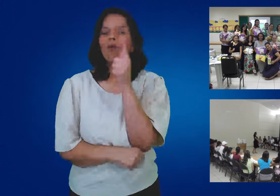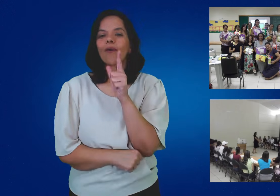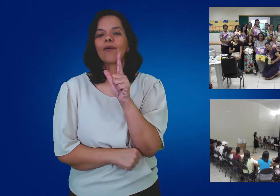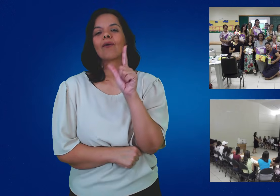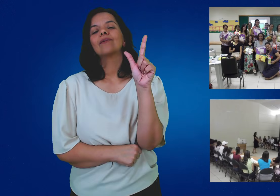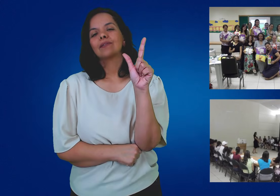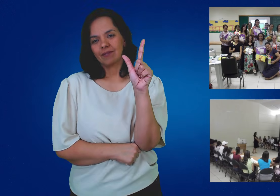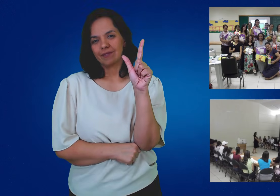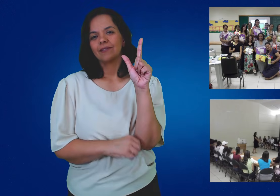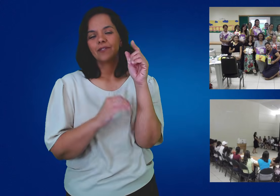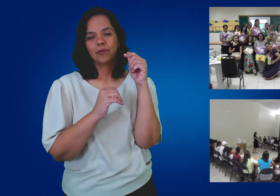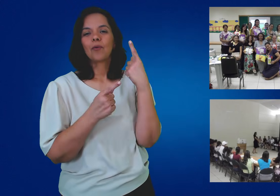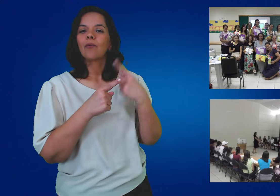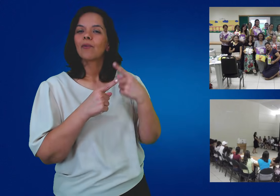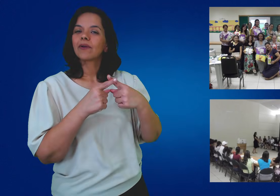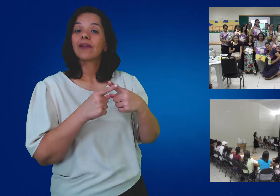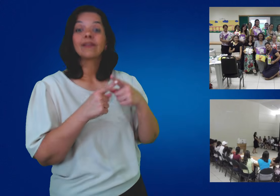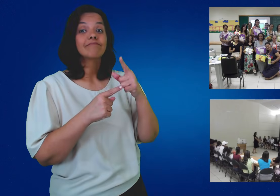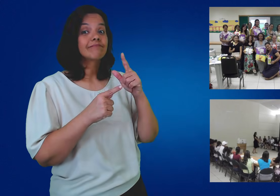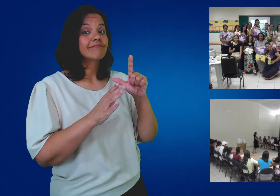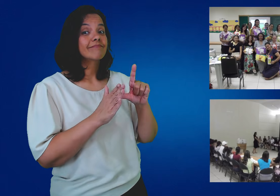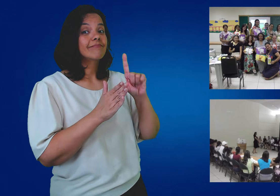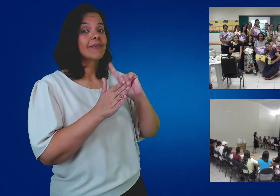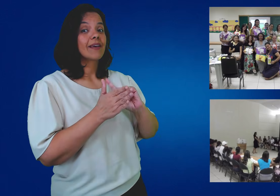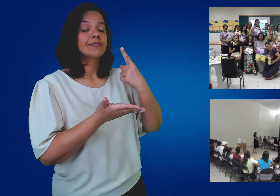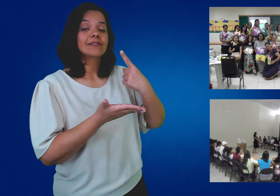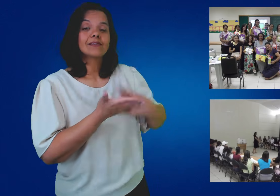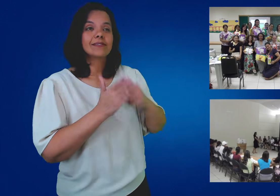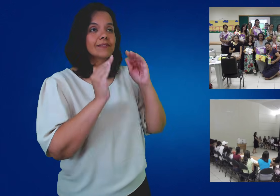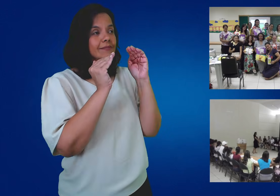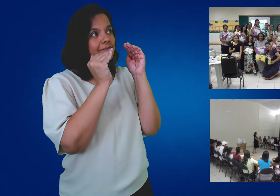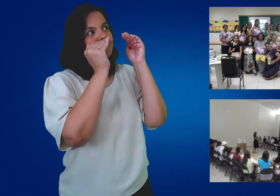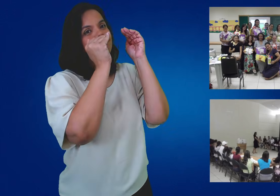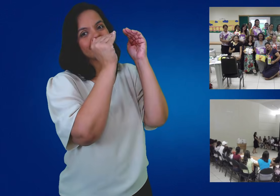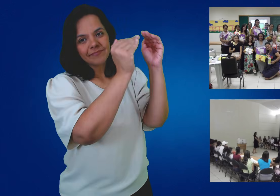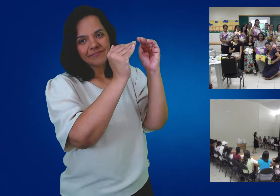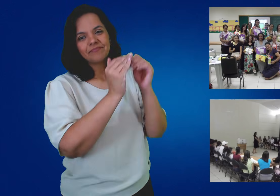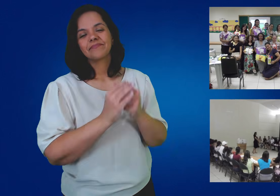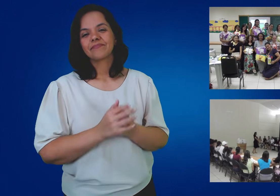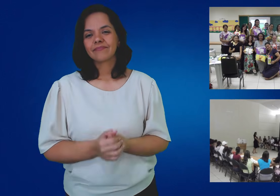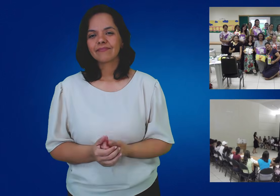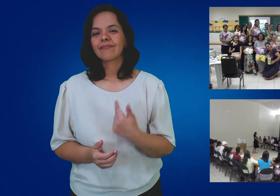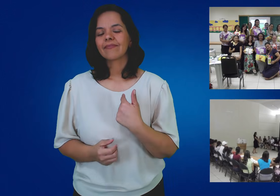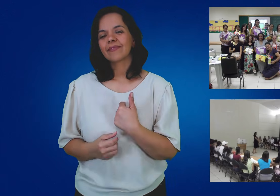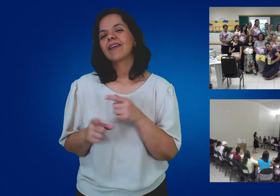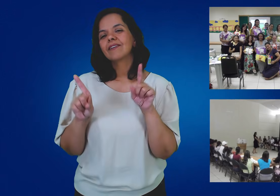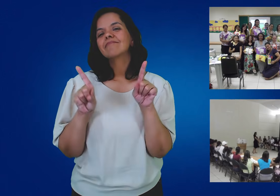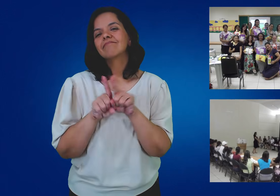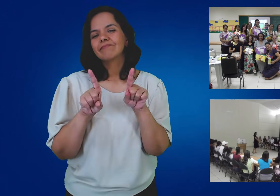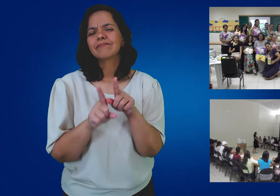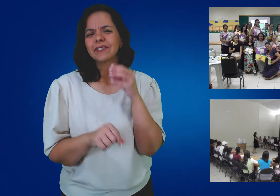que na experiência parecia que era algo impossível de se resolver, mas eles antes decidiram confiar.